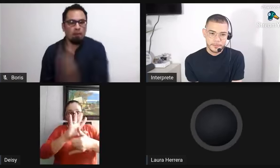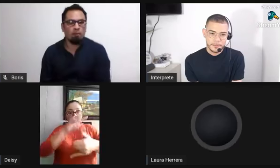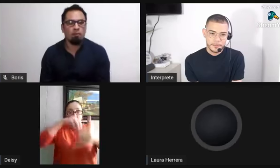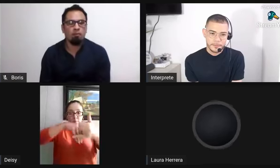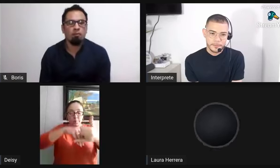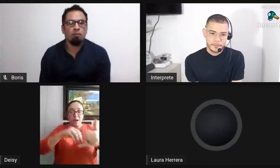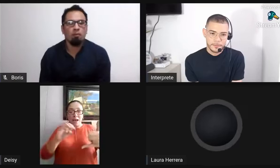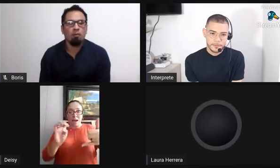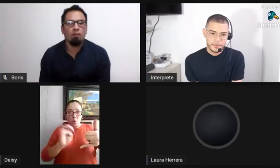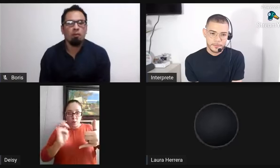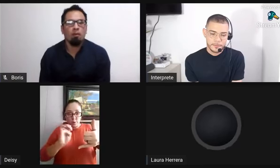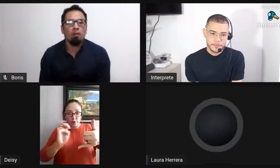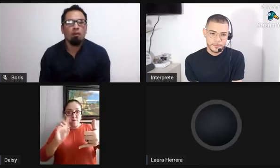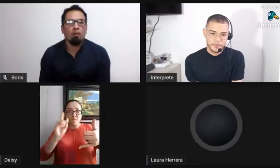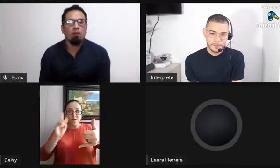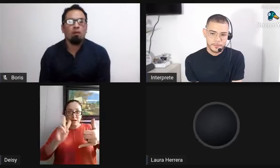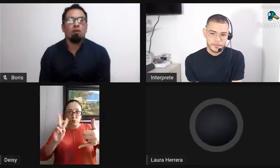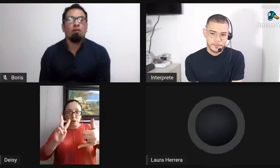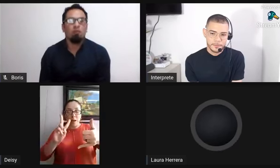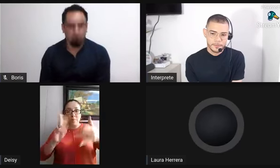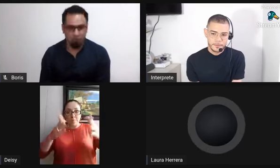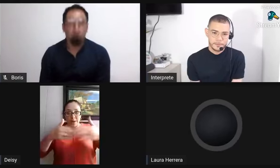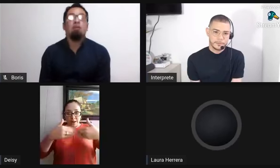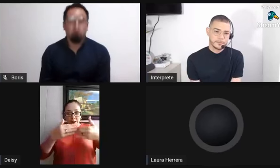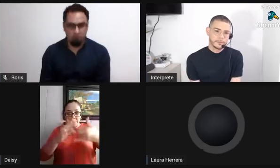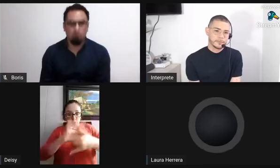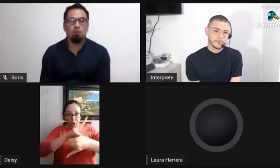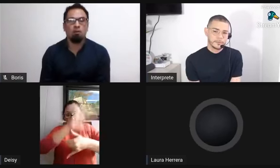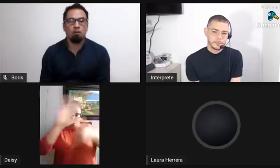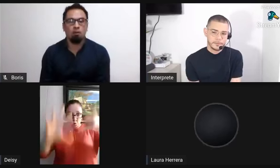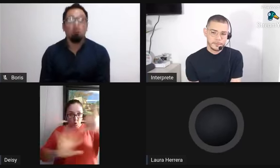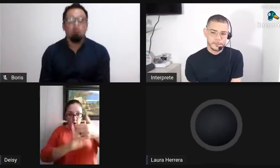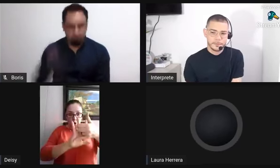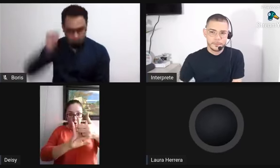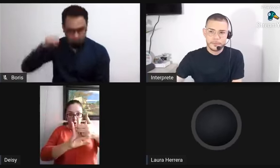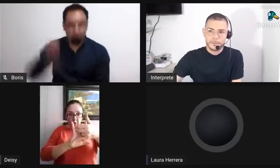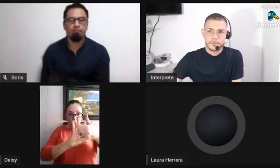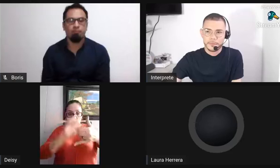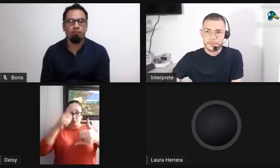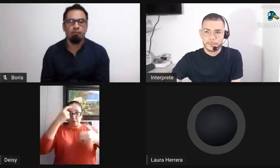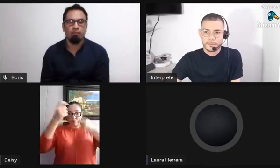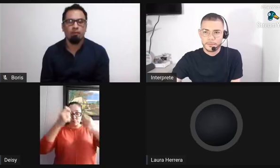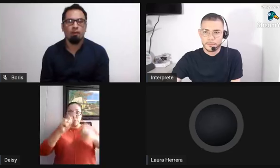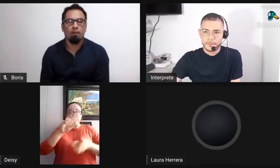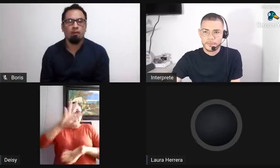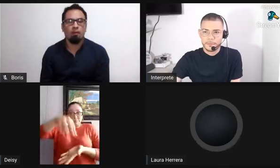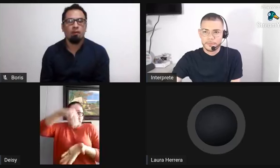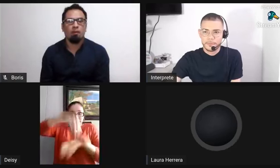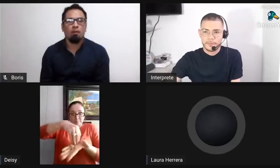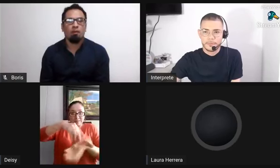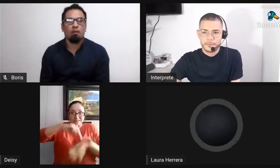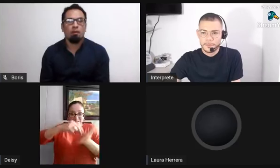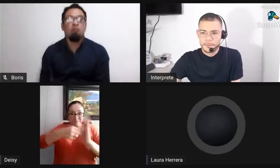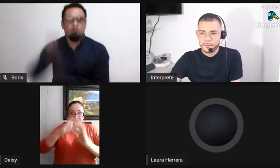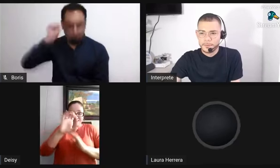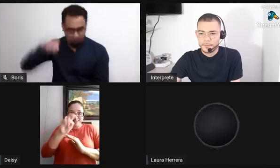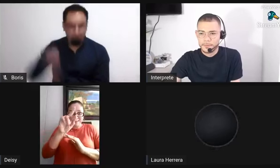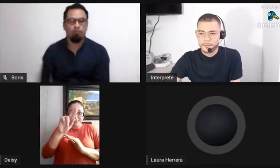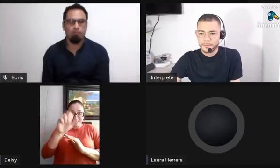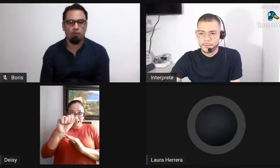acerca de la Gran Colombia, también hablabas en un momento que el territorio comprendía